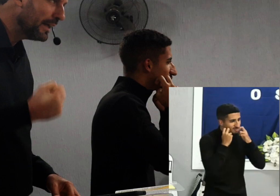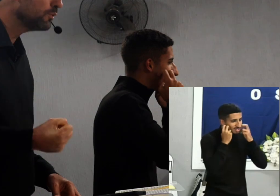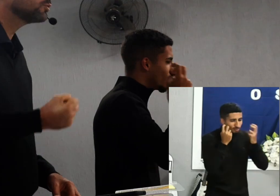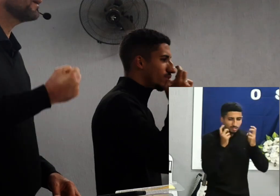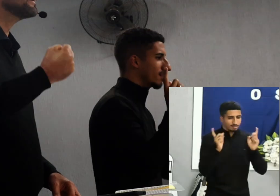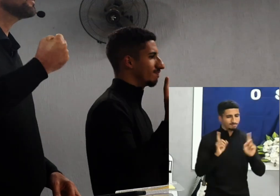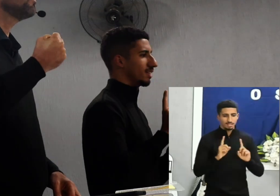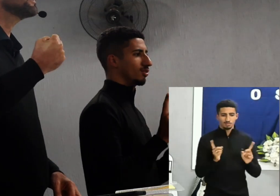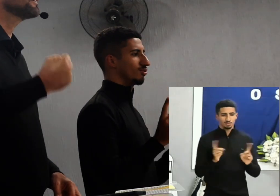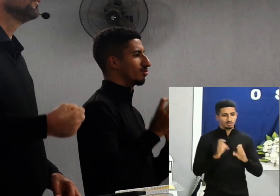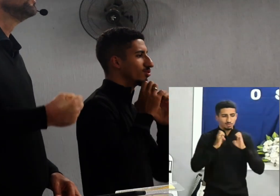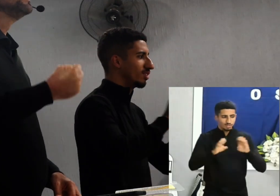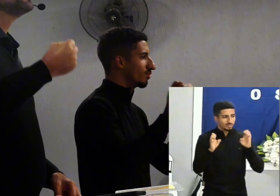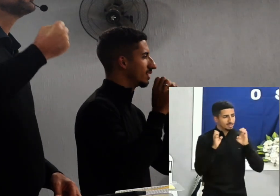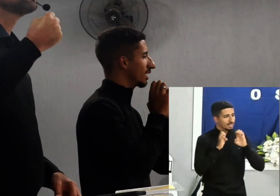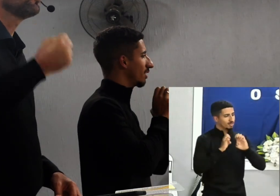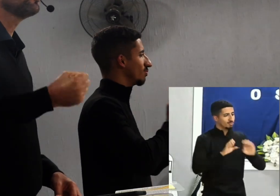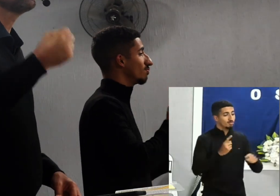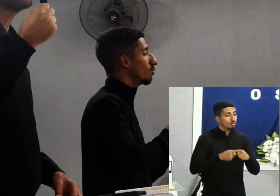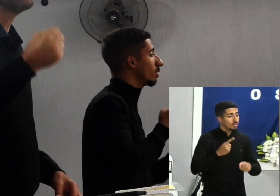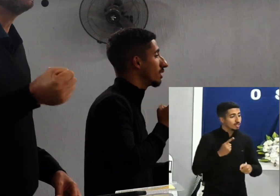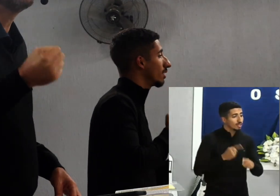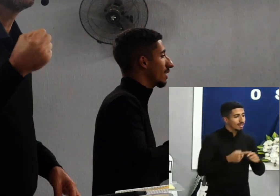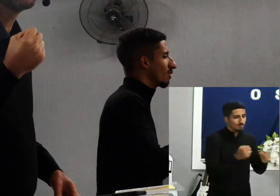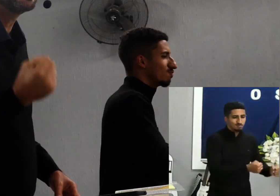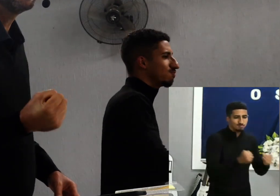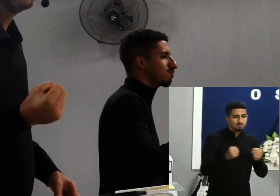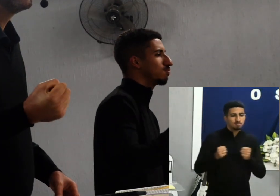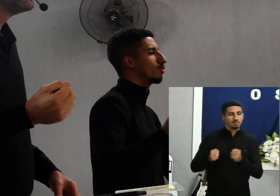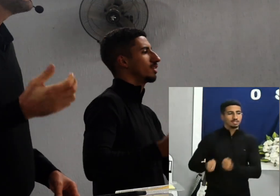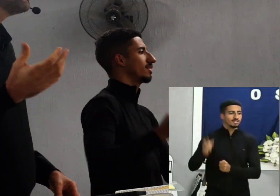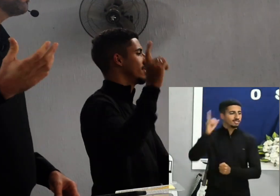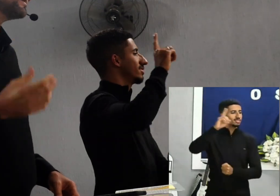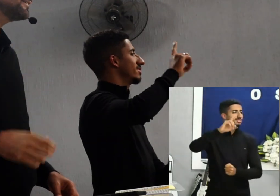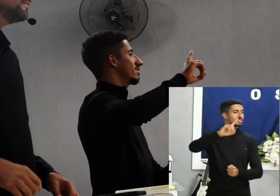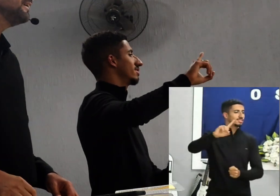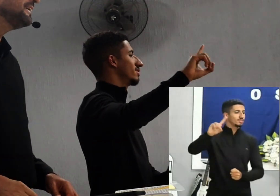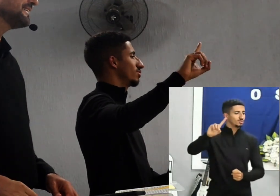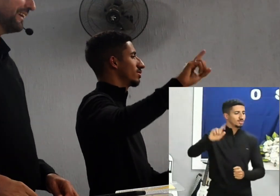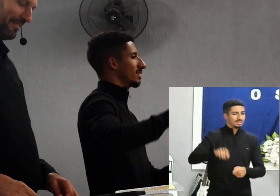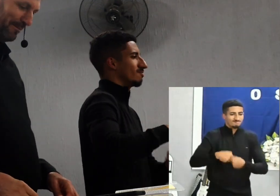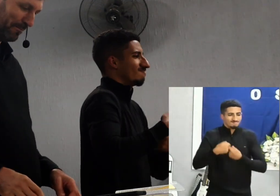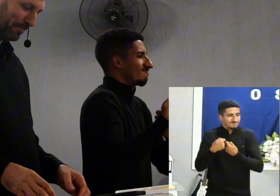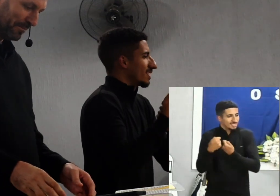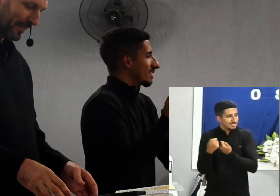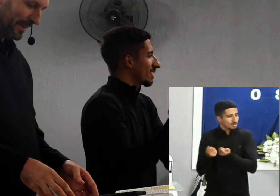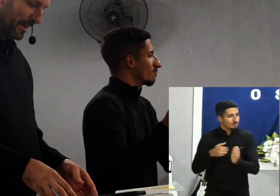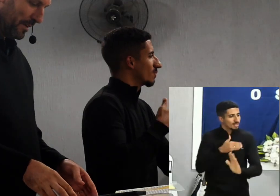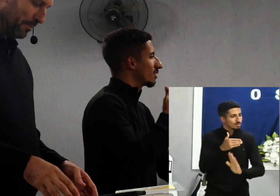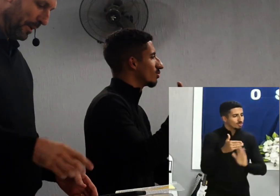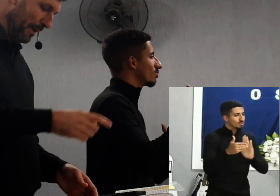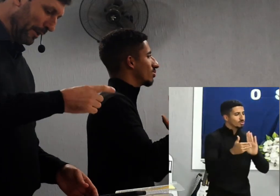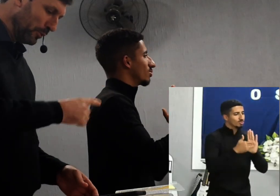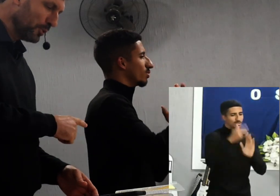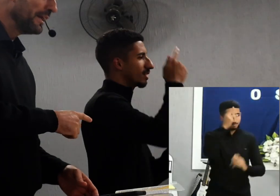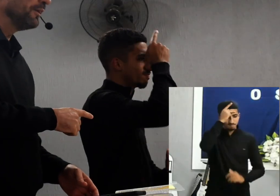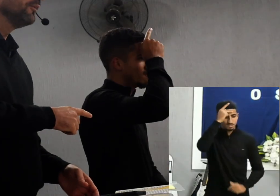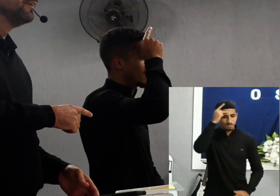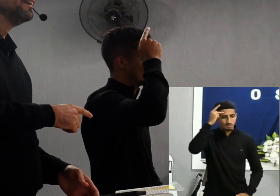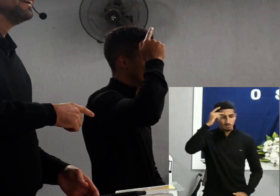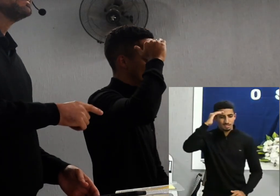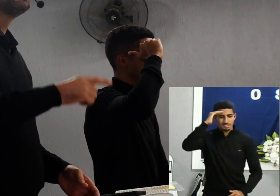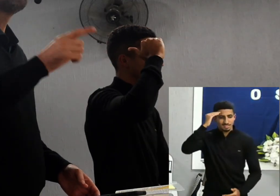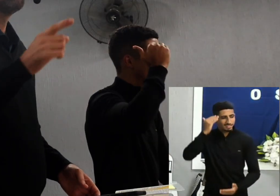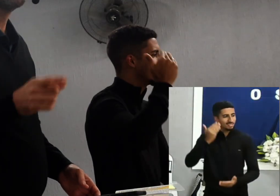de Deus para a salvação de todo aquele que crê. Que frase linda! Primeiro do